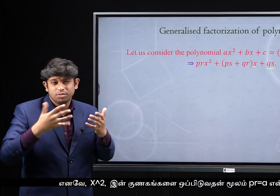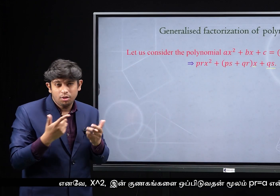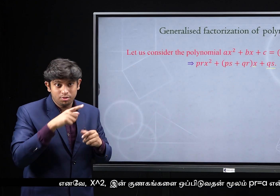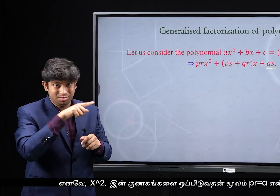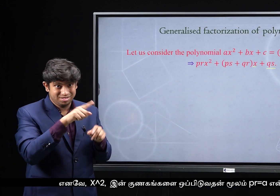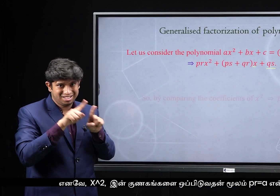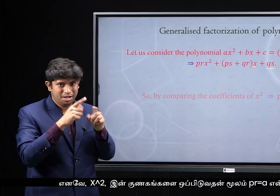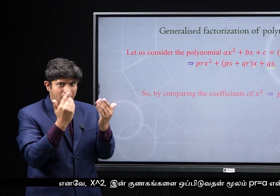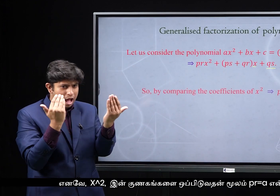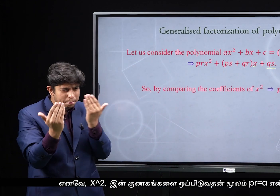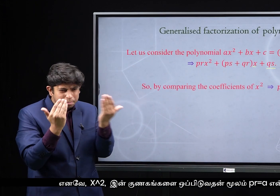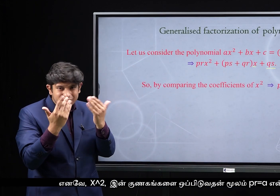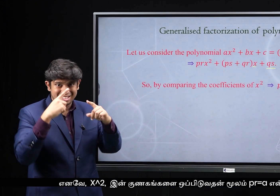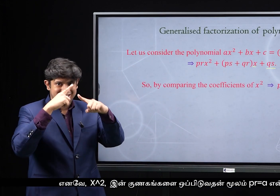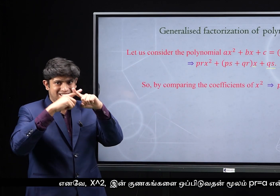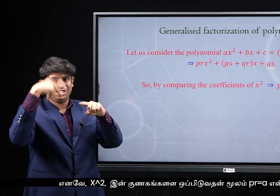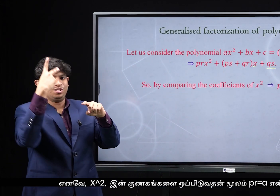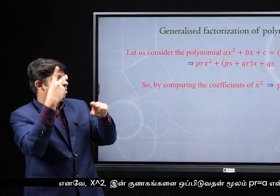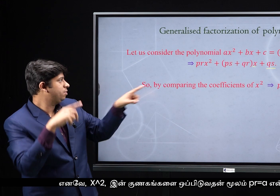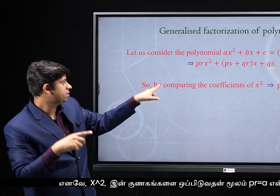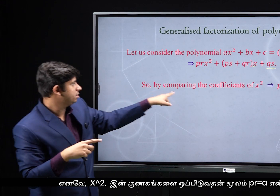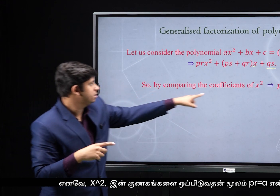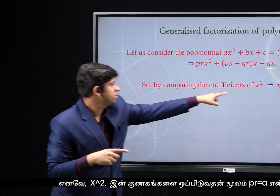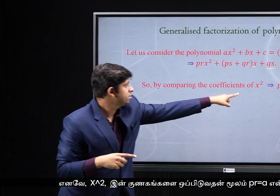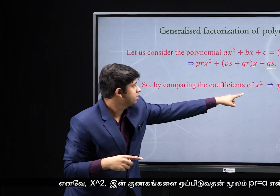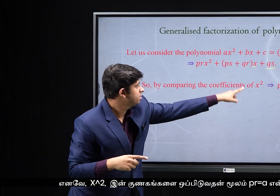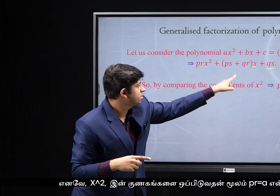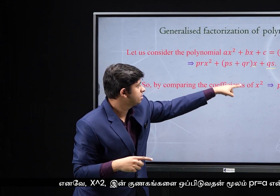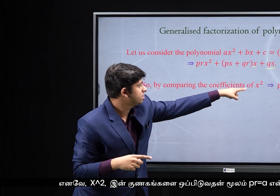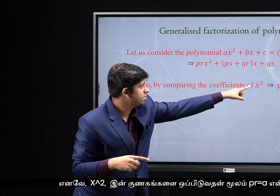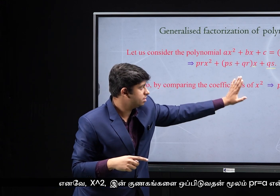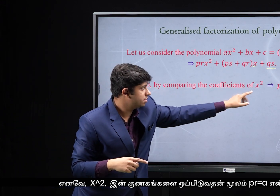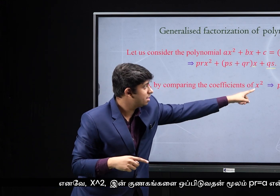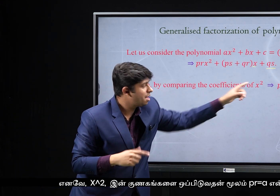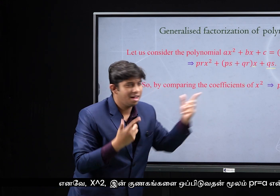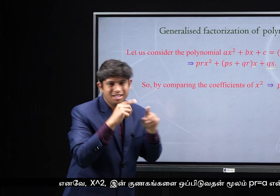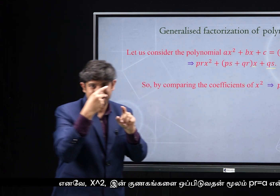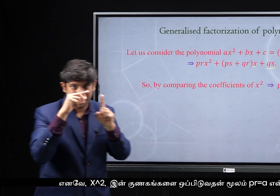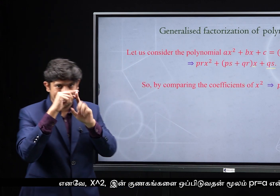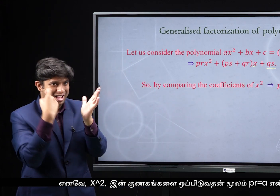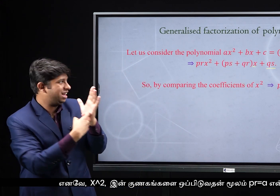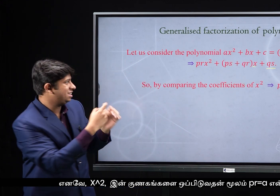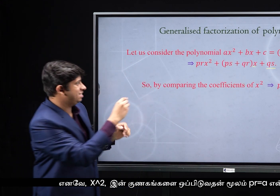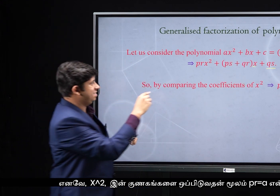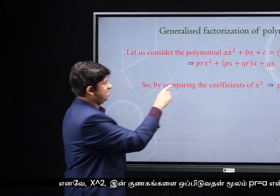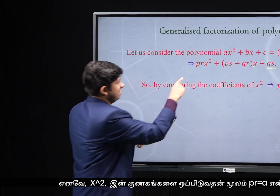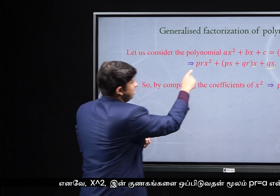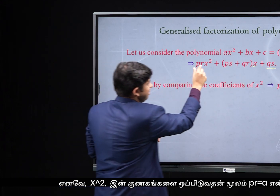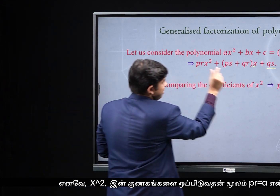எனவே x கூரைக்குறி 2 இன் குணகங்களை ஒப்பிடுவதின் மூலம் p r ஈடு a என்று